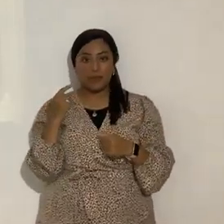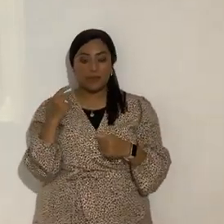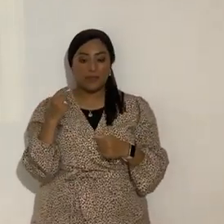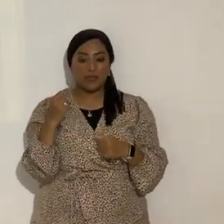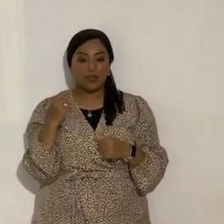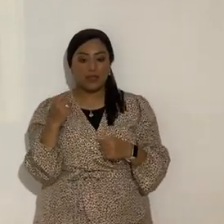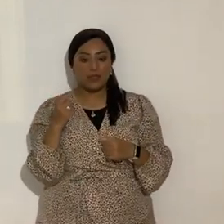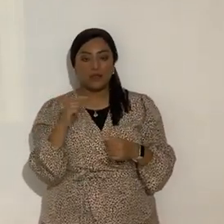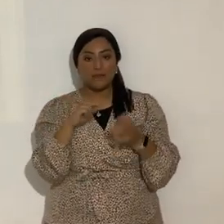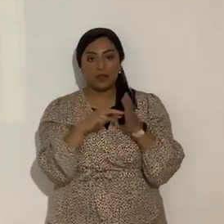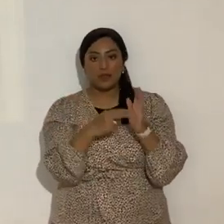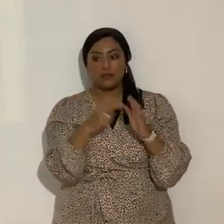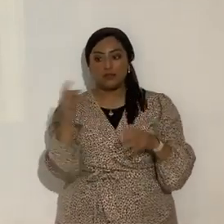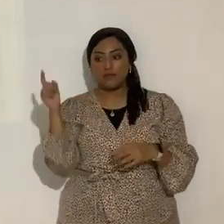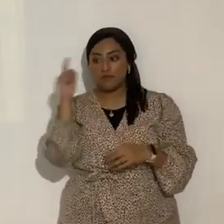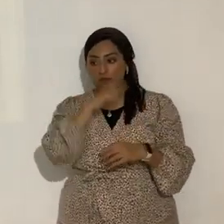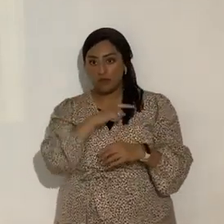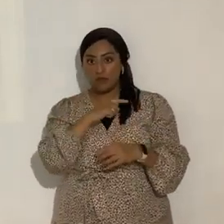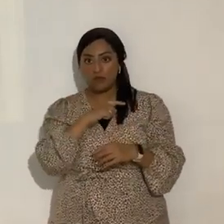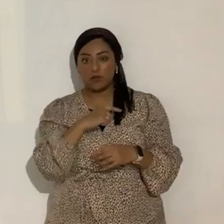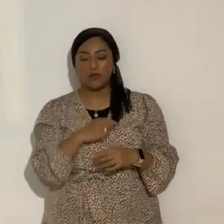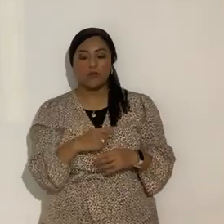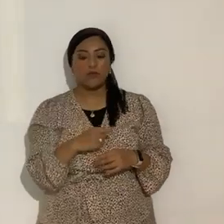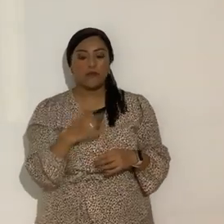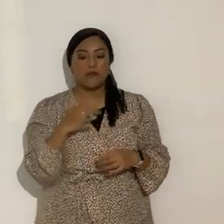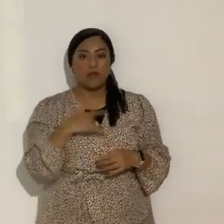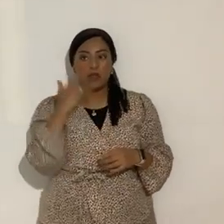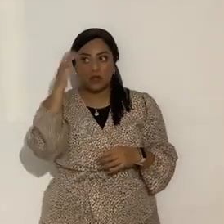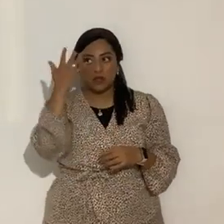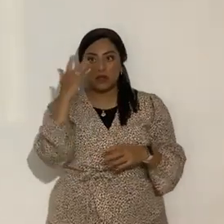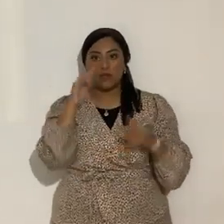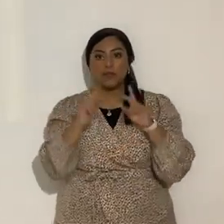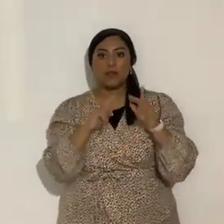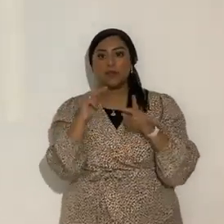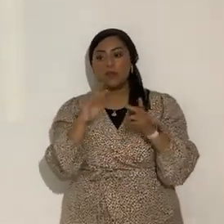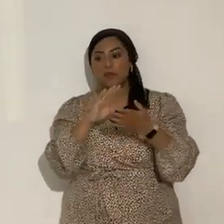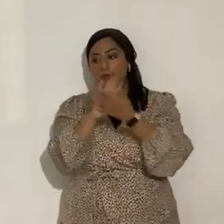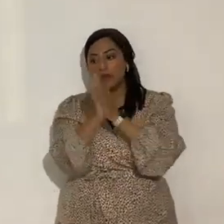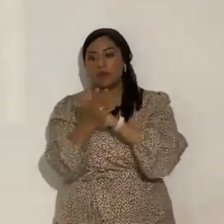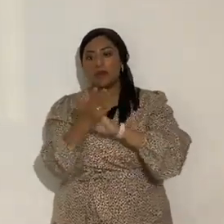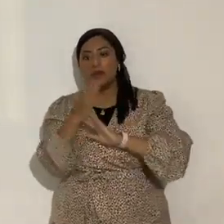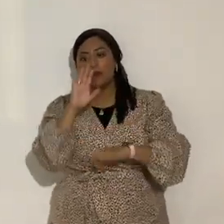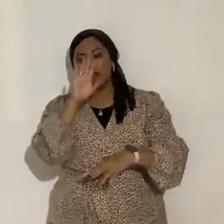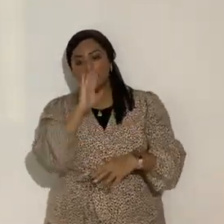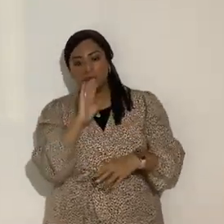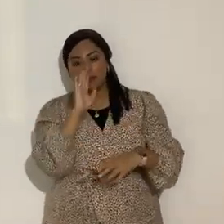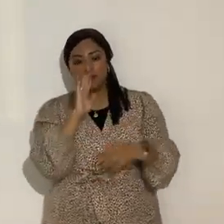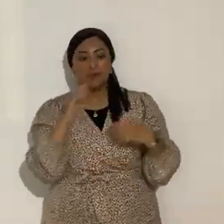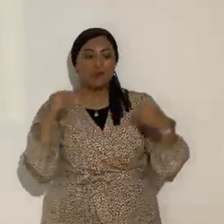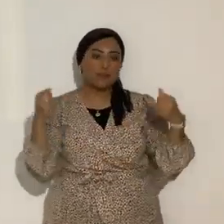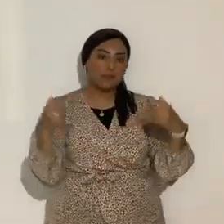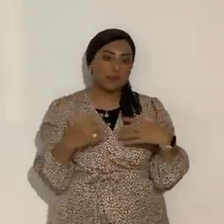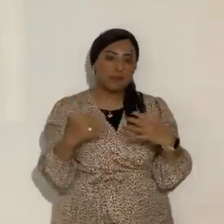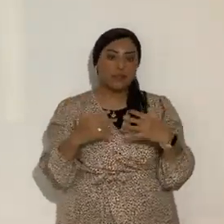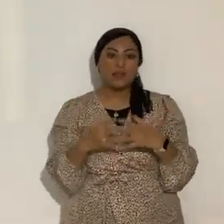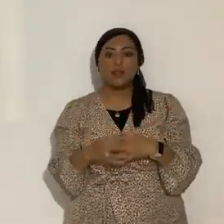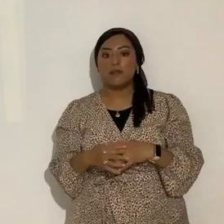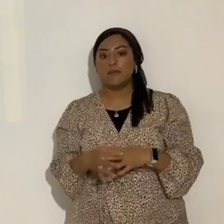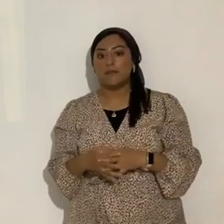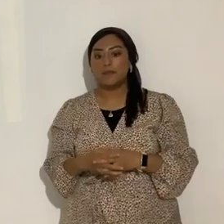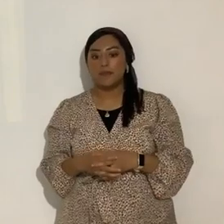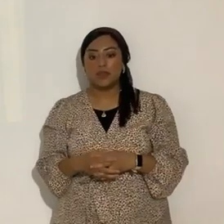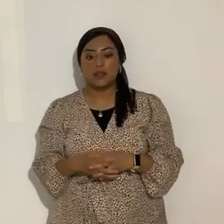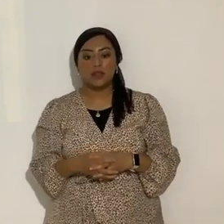que es lógico, mentira de por sí, viene ansiedad. La gente cae en depresión y cae en pánico, y entonces se tiene que empezar